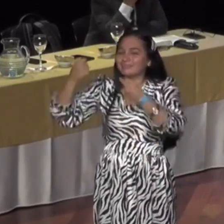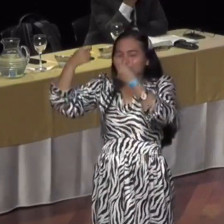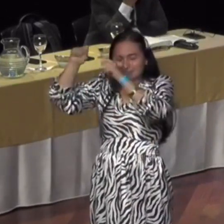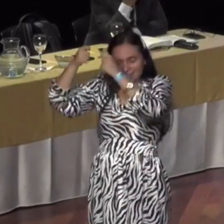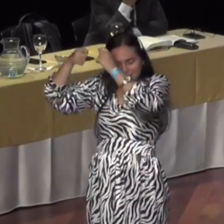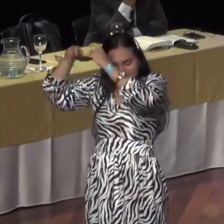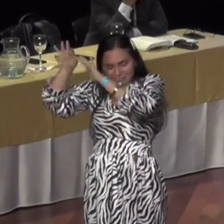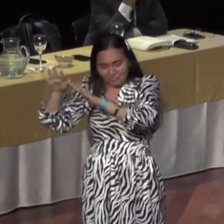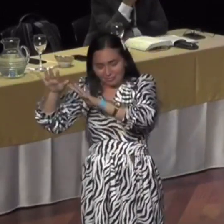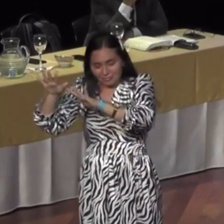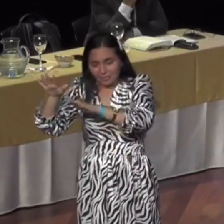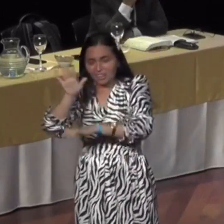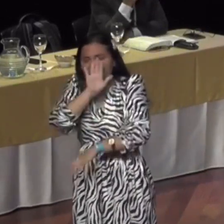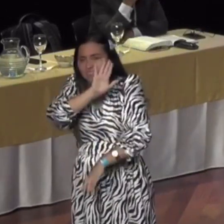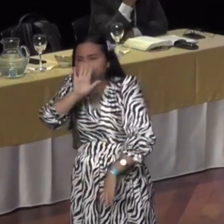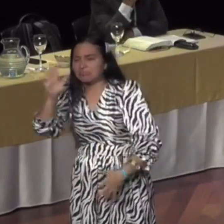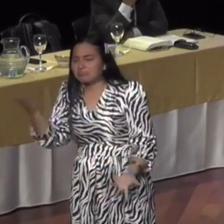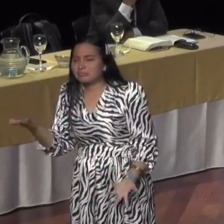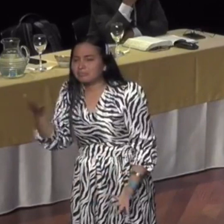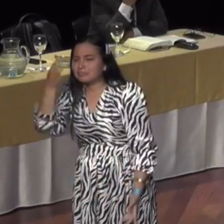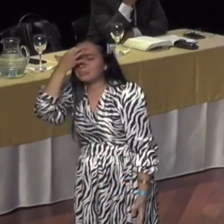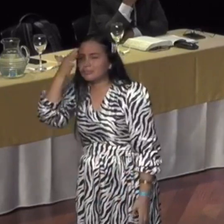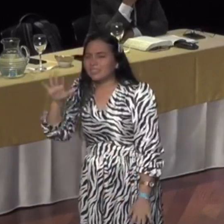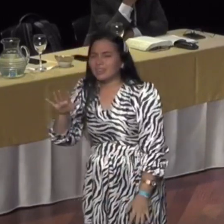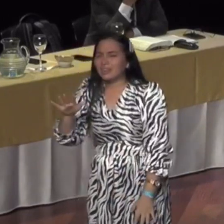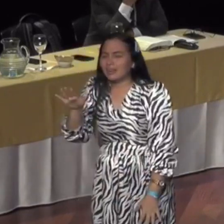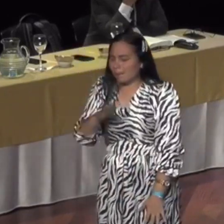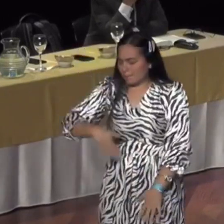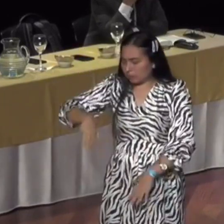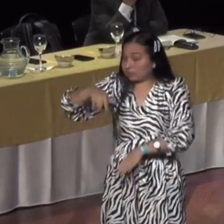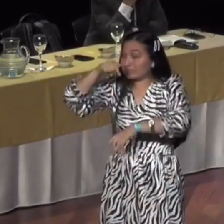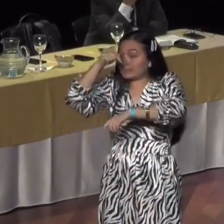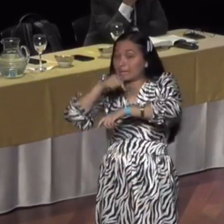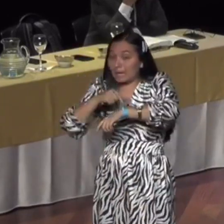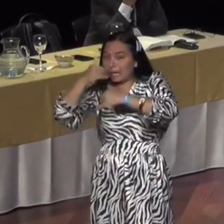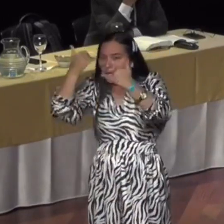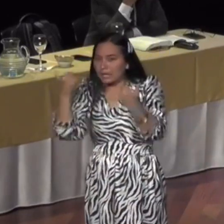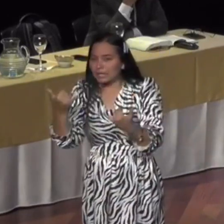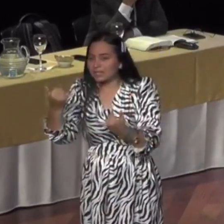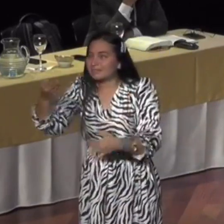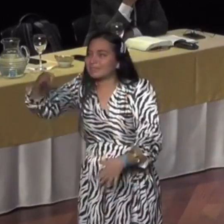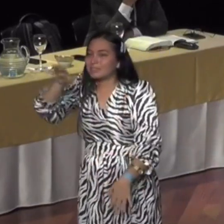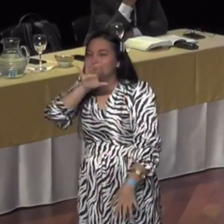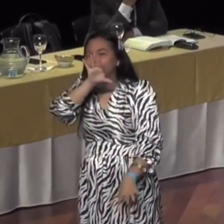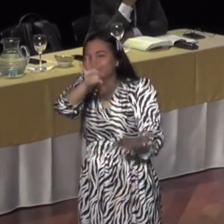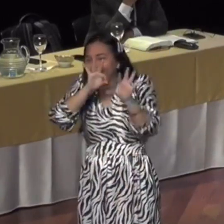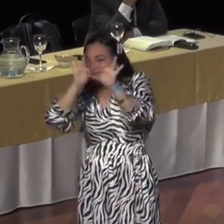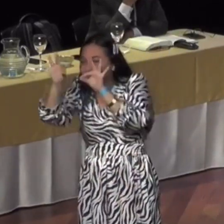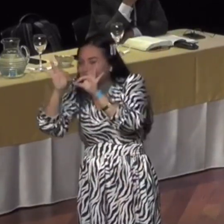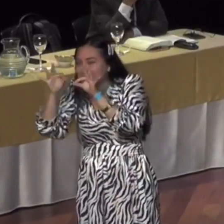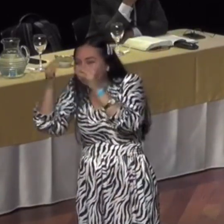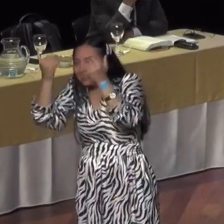Aleluya. Si estás en el momento, en el lugar en que Dios te establece, ahí Dios te llama.